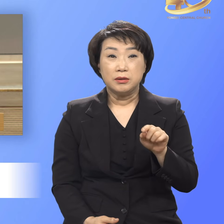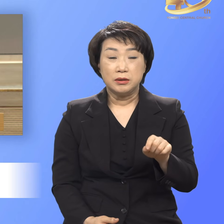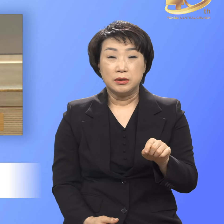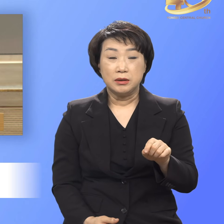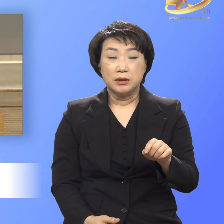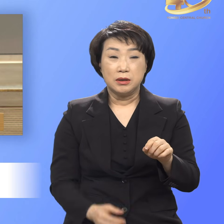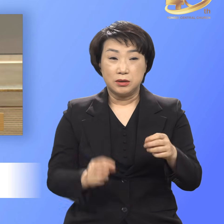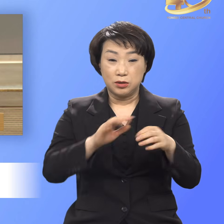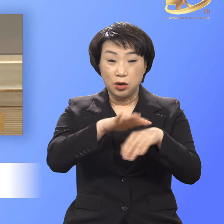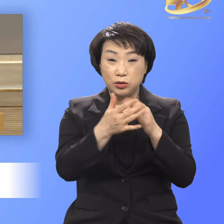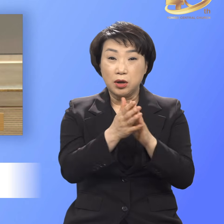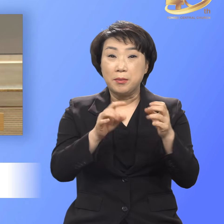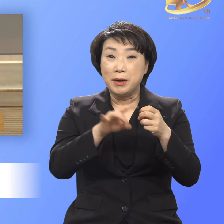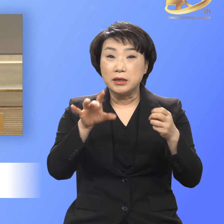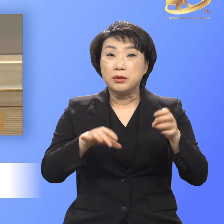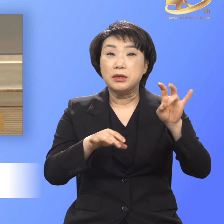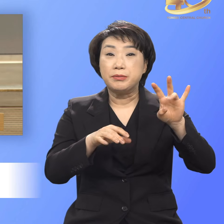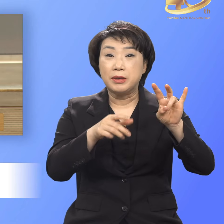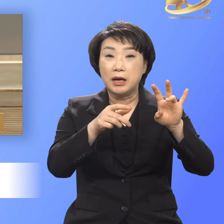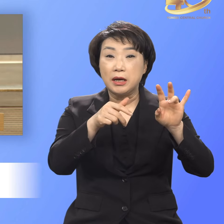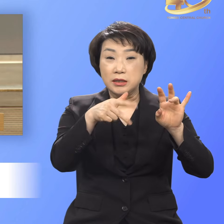이 마태복음 24장은